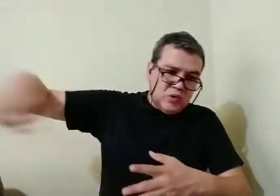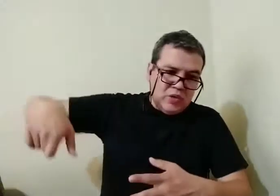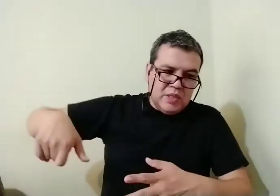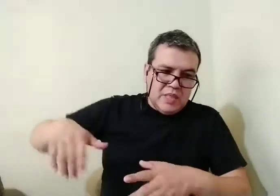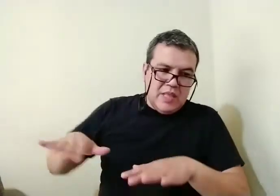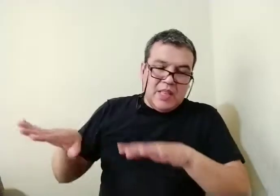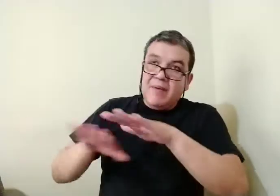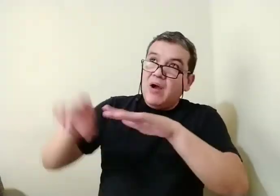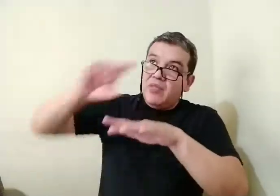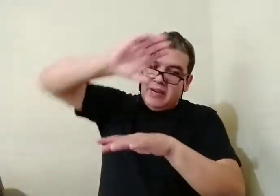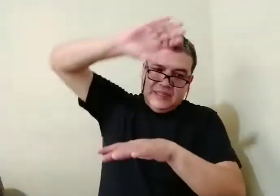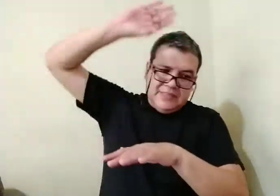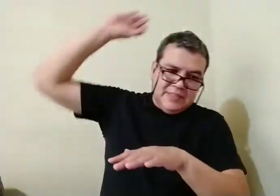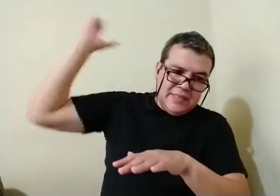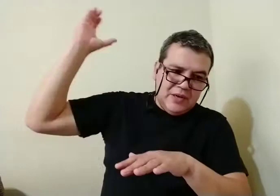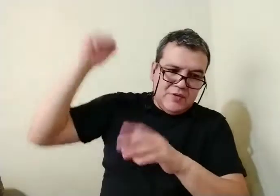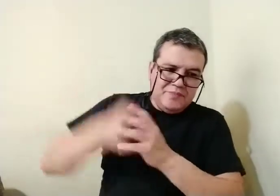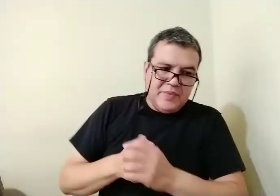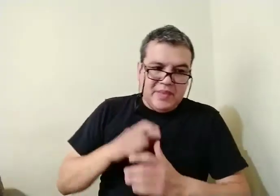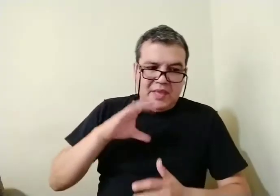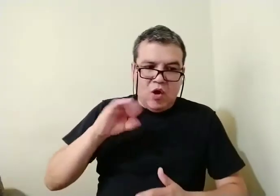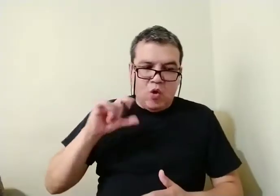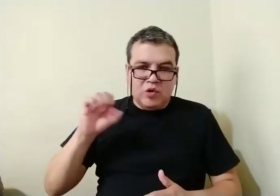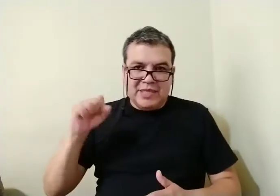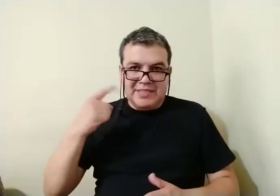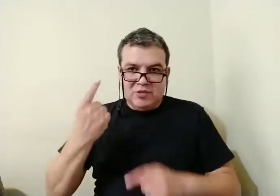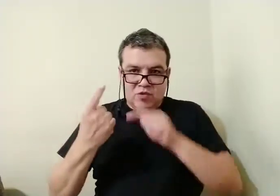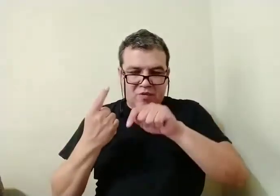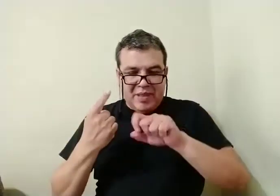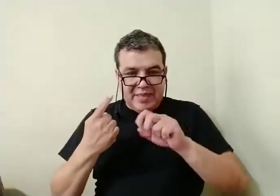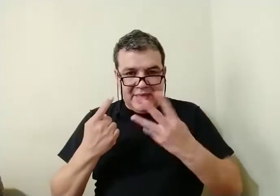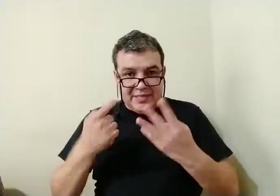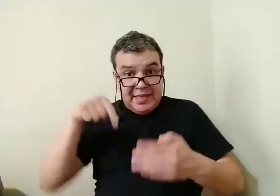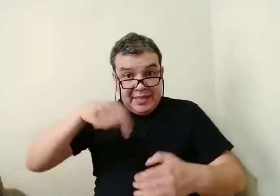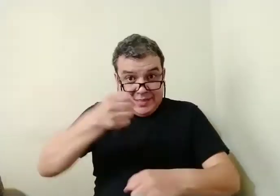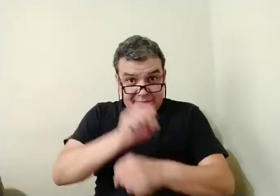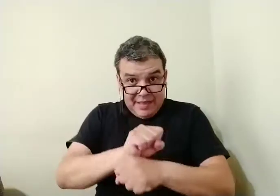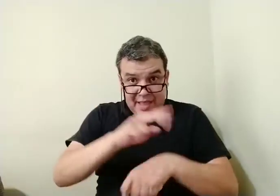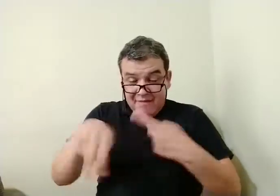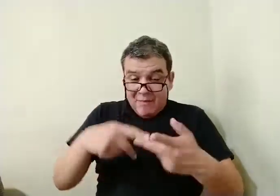como fuente de poder para testificar por Cristo.